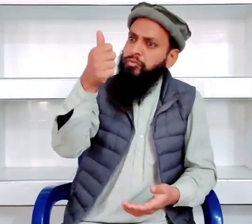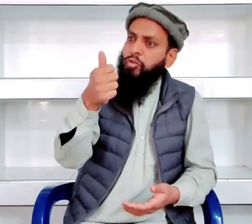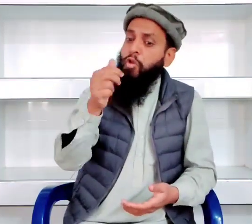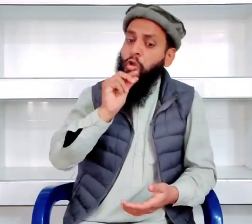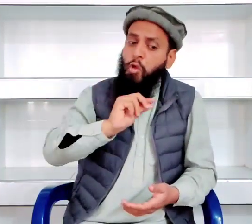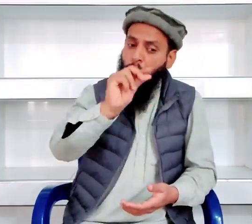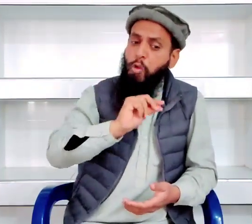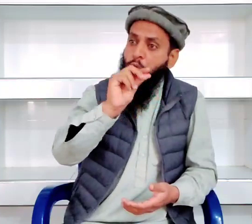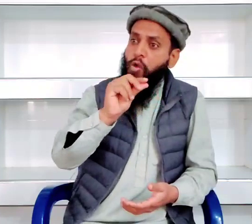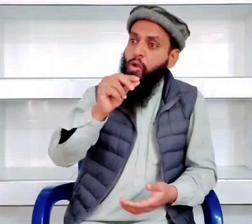کرام